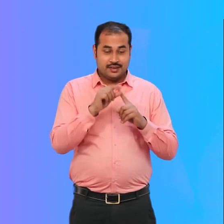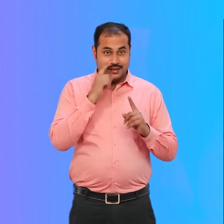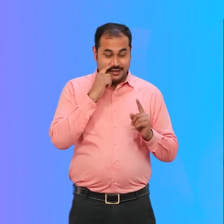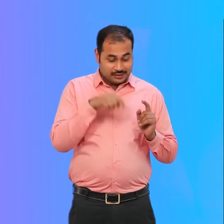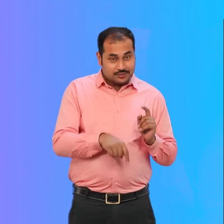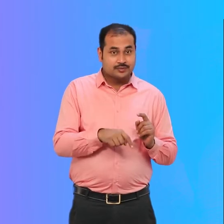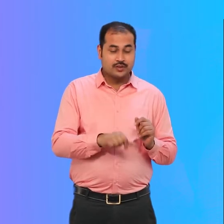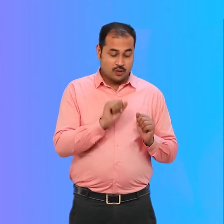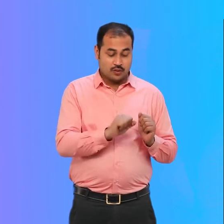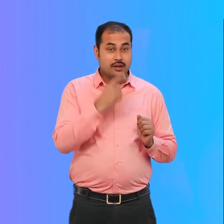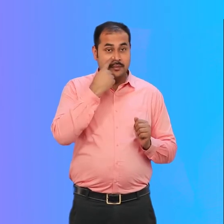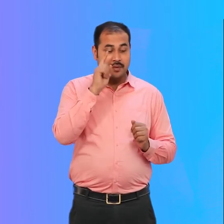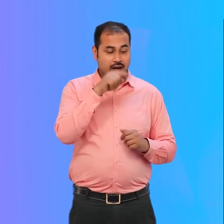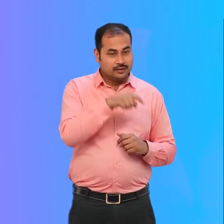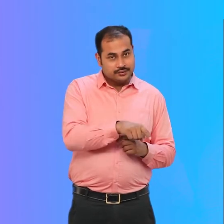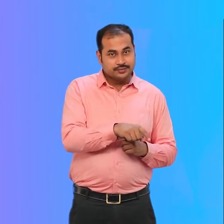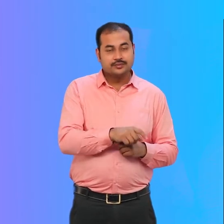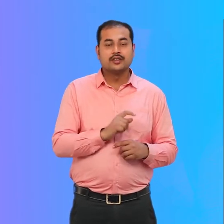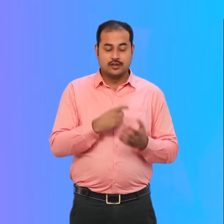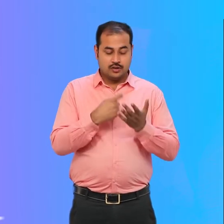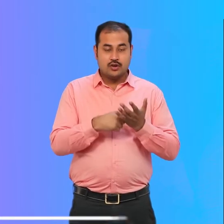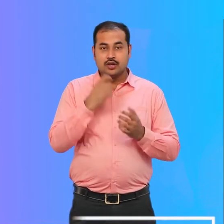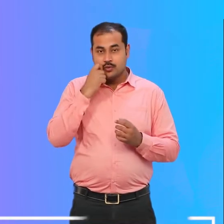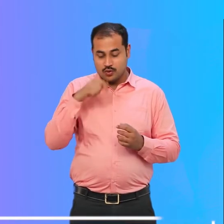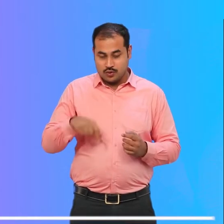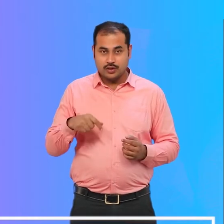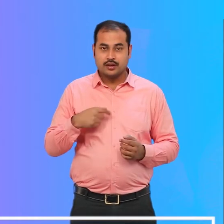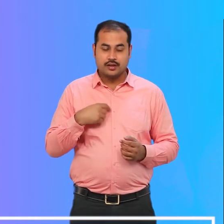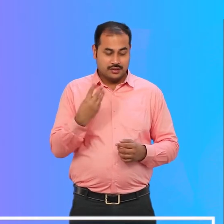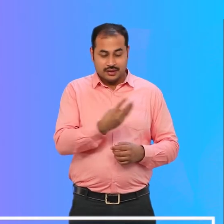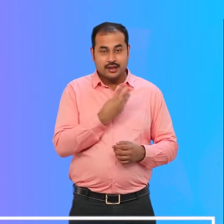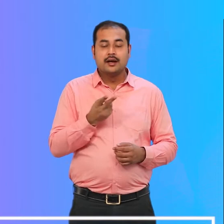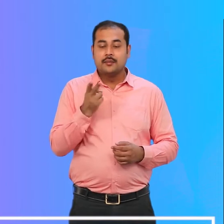और प्रिया मम्मी और रोहन बस स्टॉप पर खड़े हैं